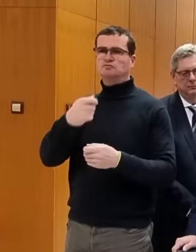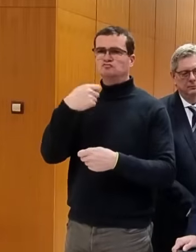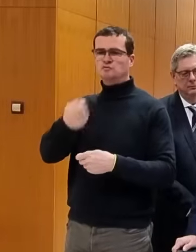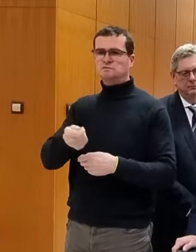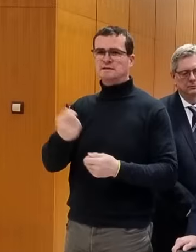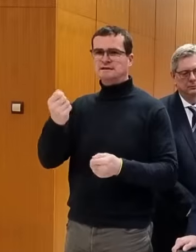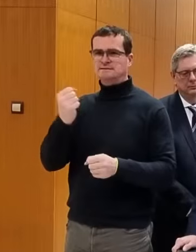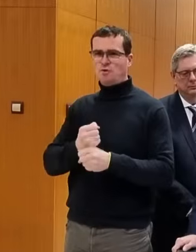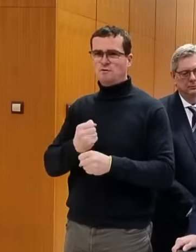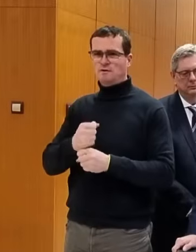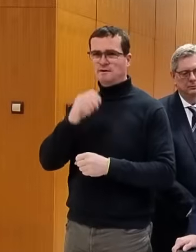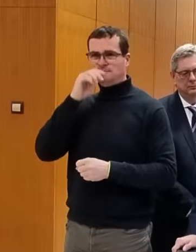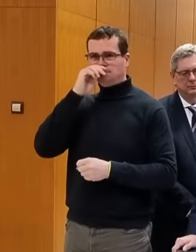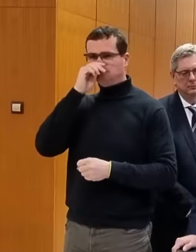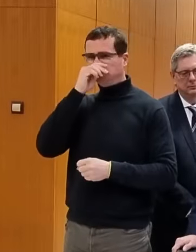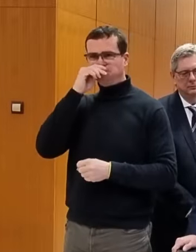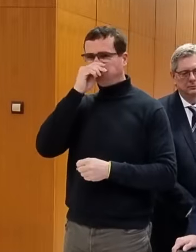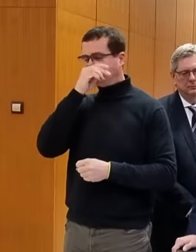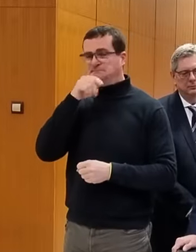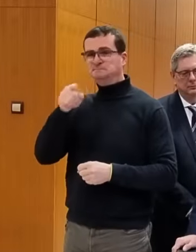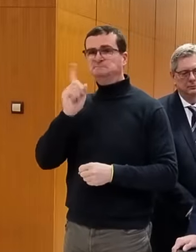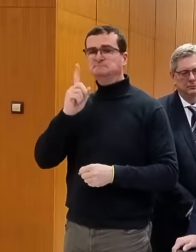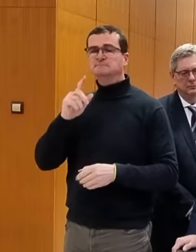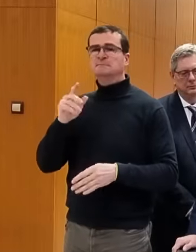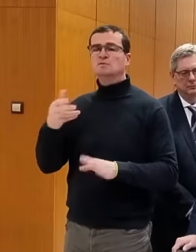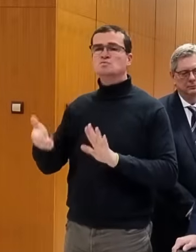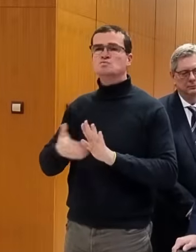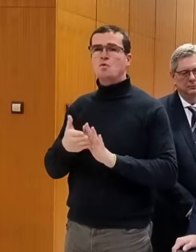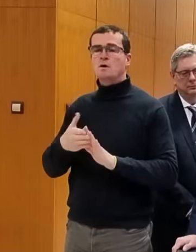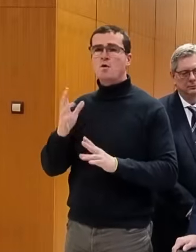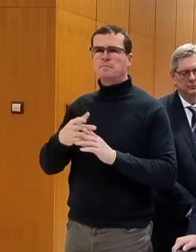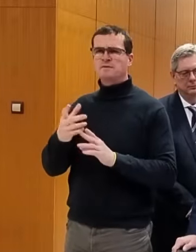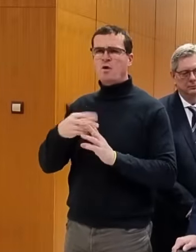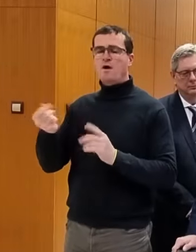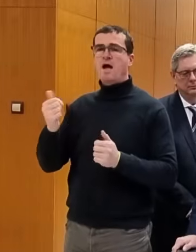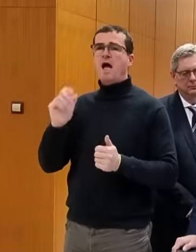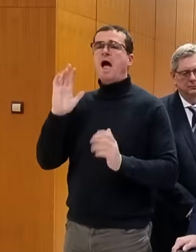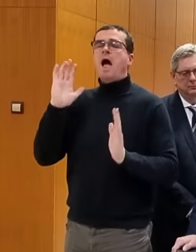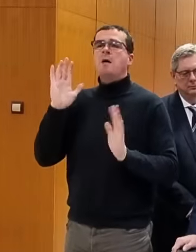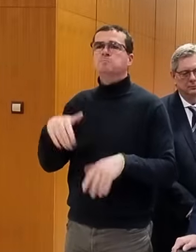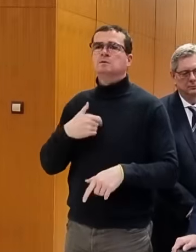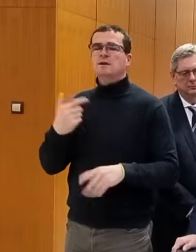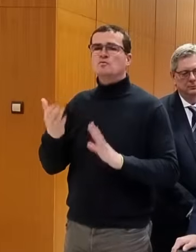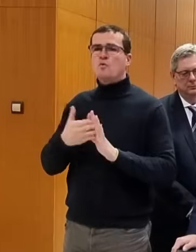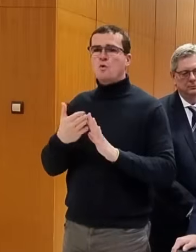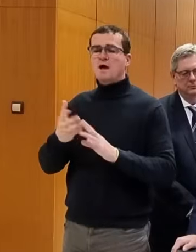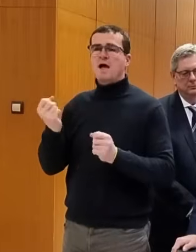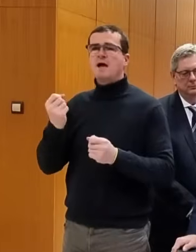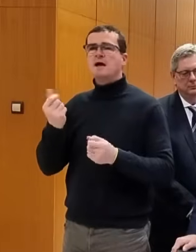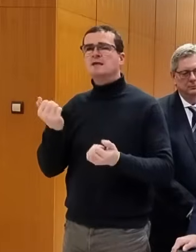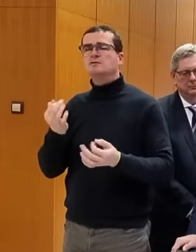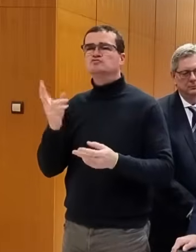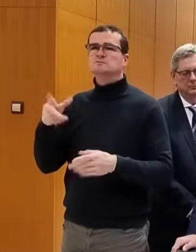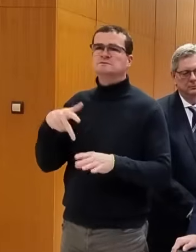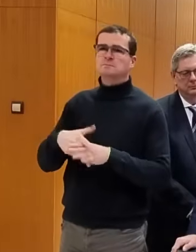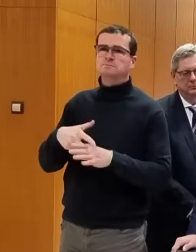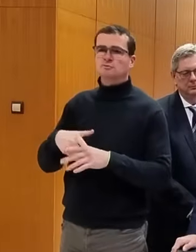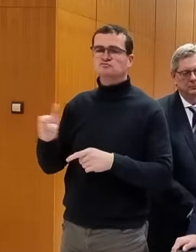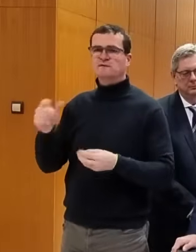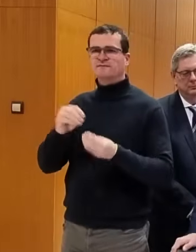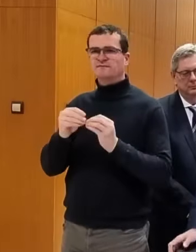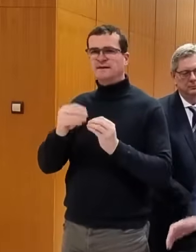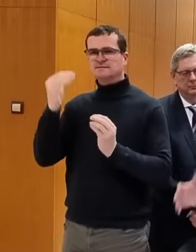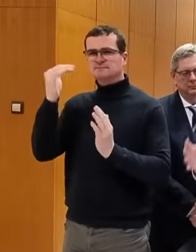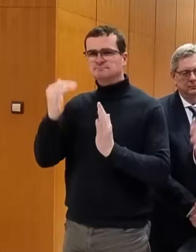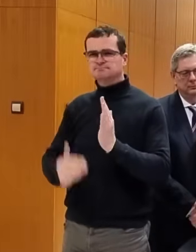rámci trestného konania. Tu majú byť dôkazy, oni úplne odišli od toho, aby vôbec nejaké dôkazy mali v rukách, alebo sa ich snažili zabezpečiť. Tých